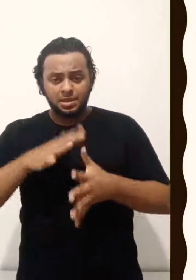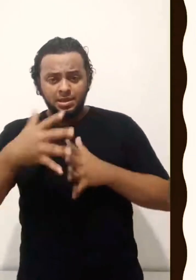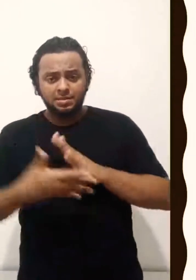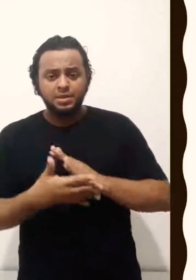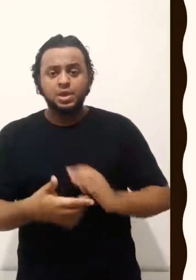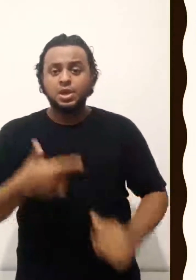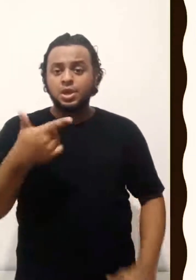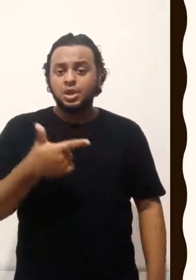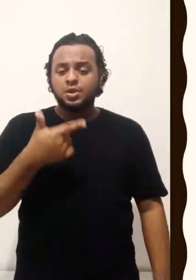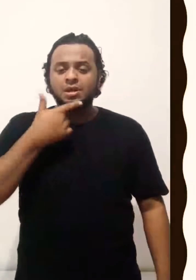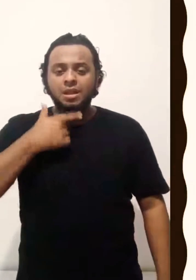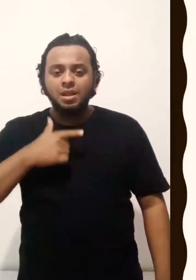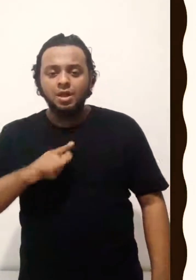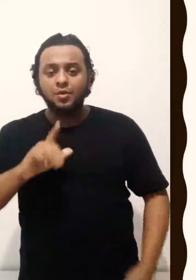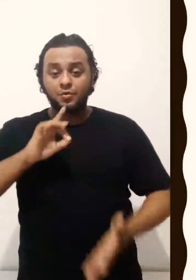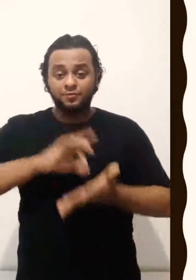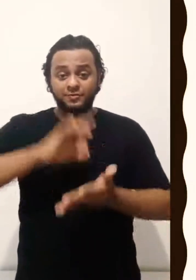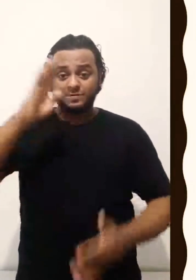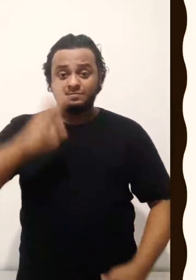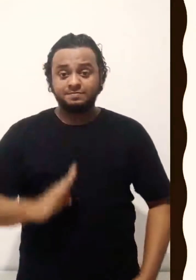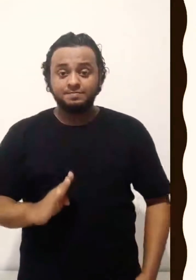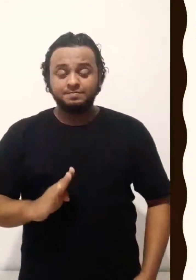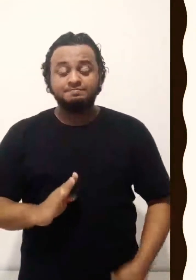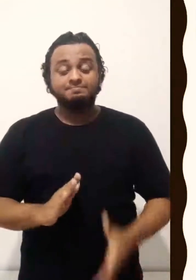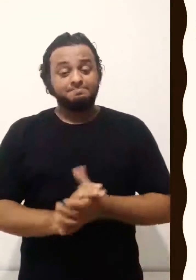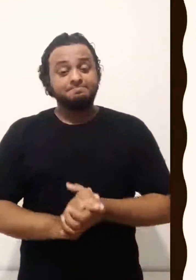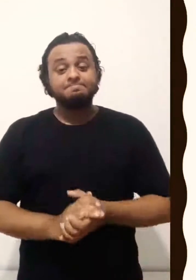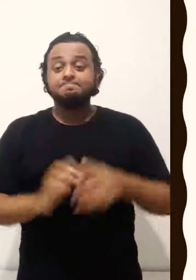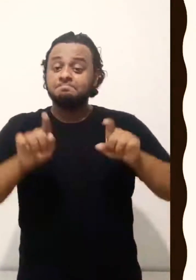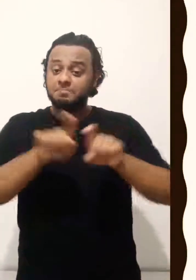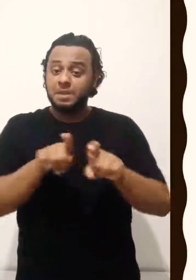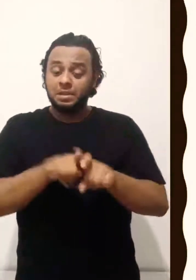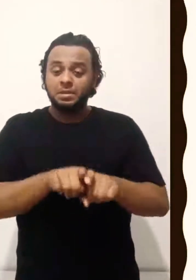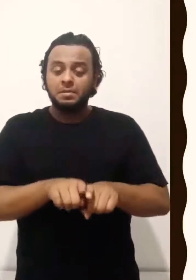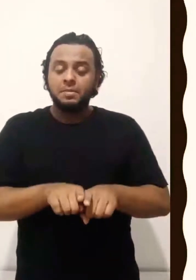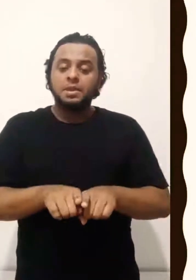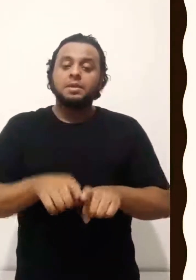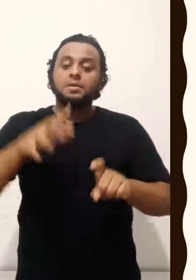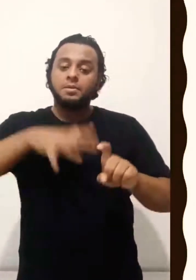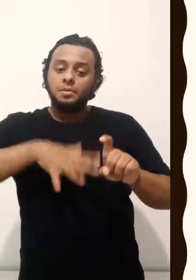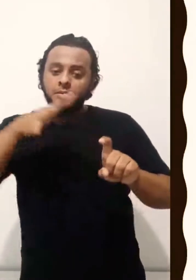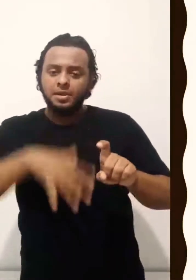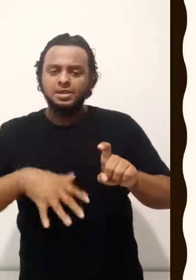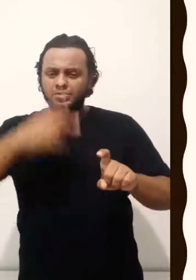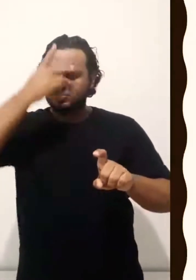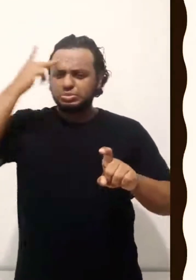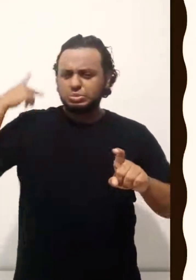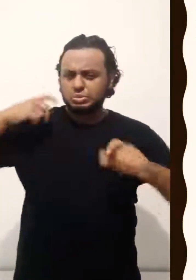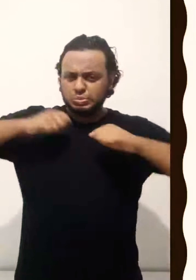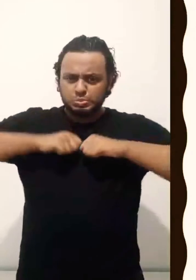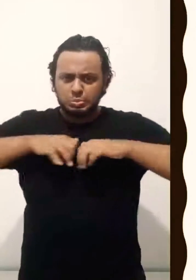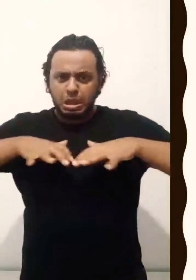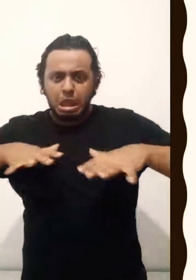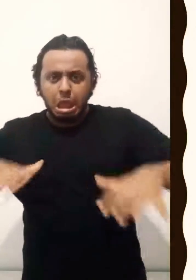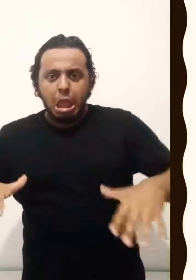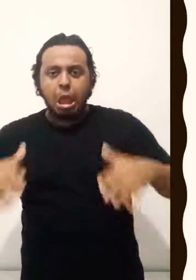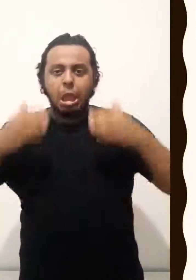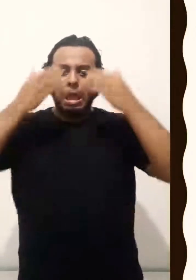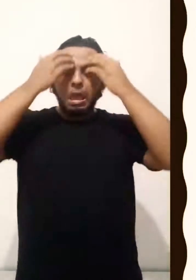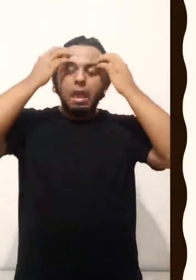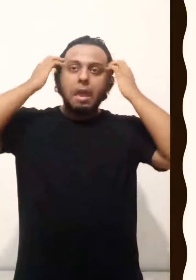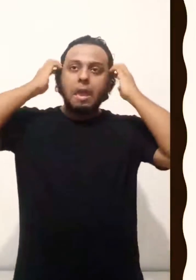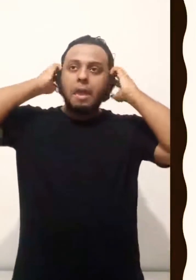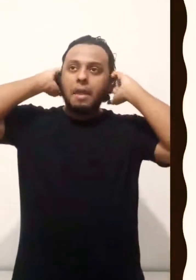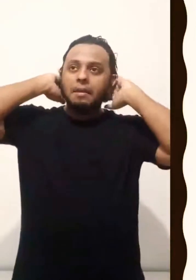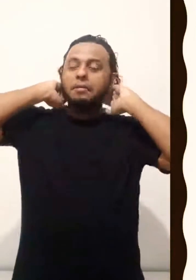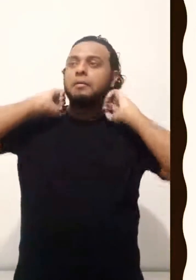Libras é a segunda língua oficial do Brasil? Isso também é um mito. Muitas pessoas propagam isso, dizendo que a